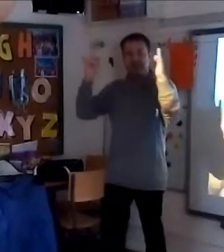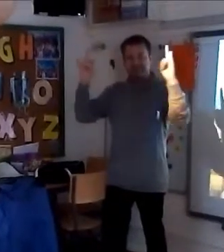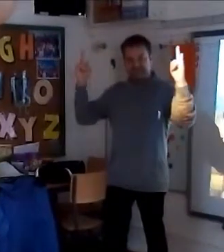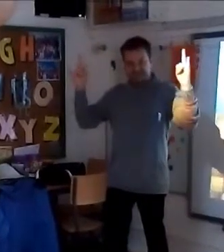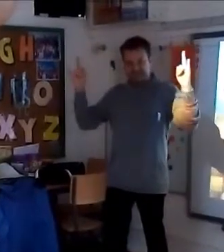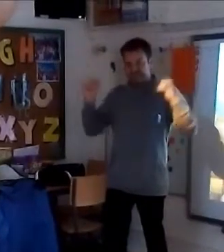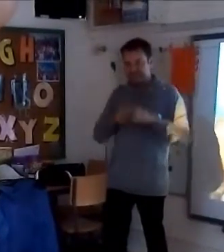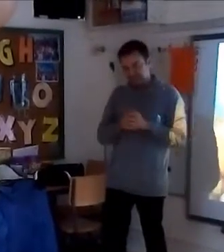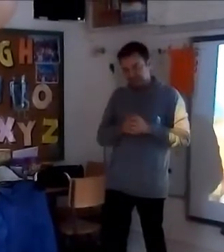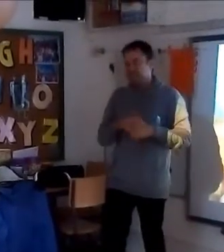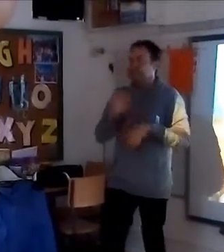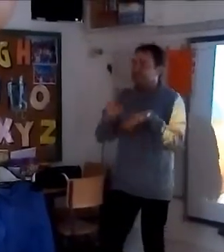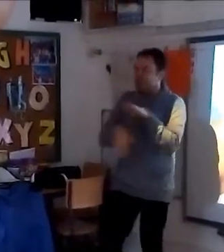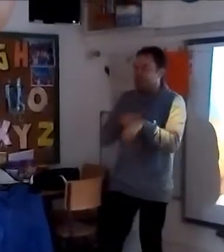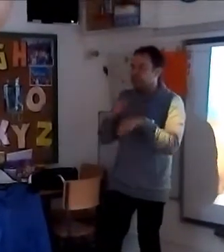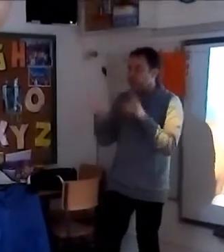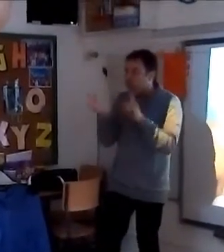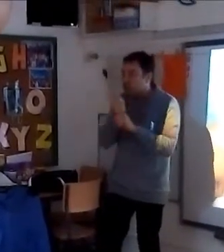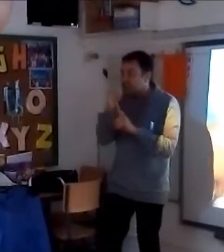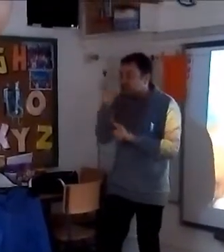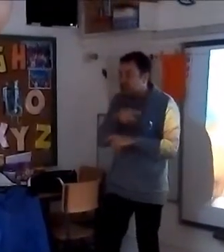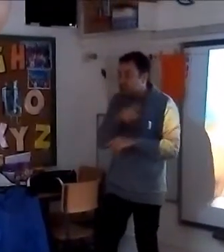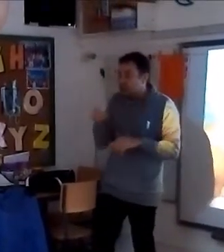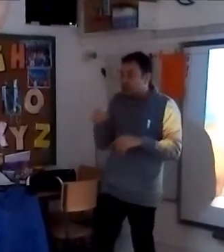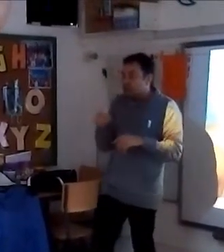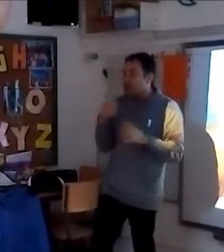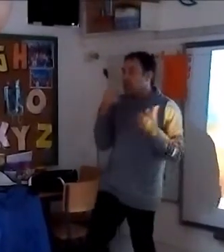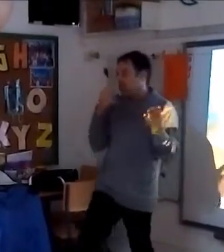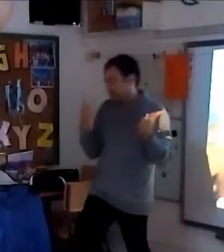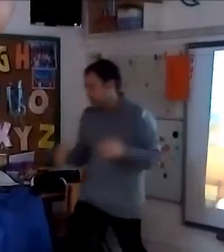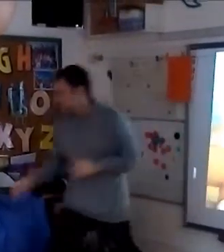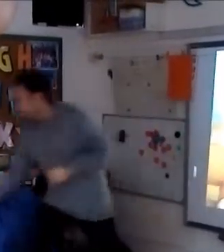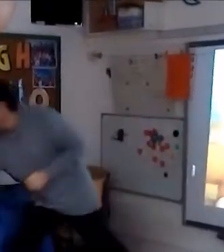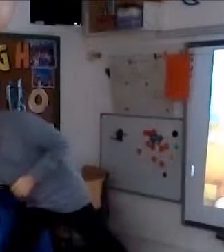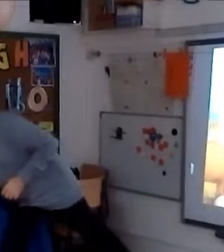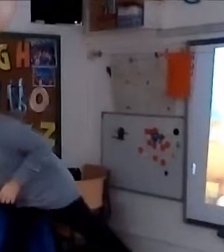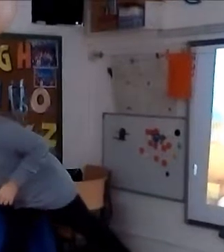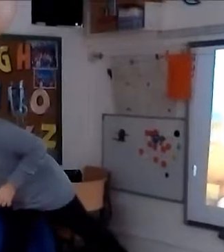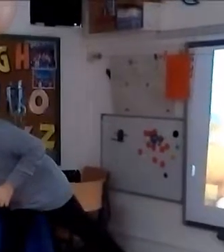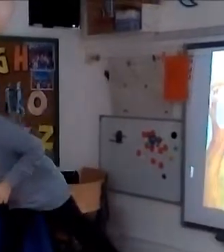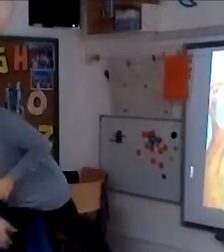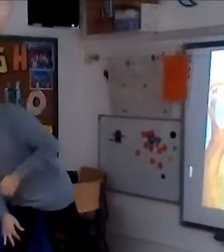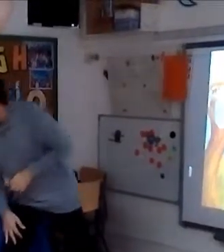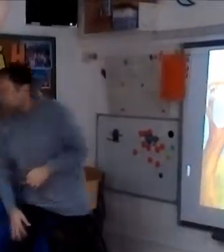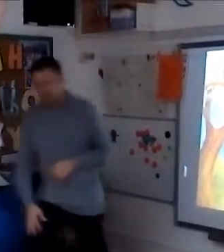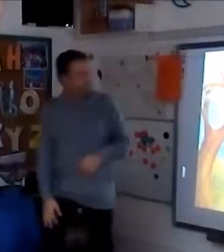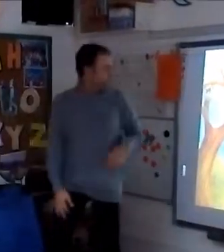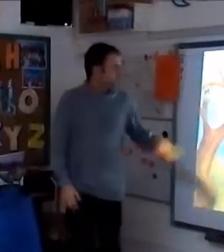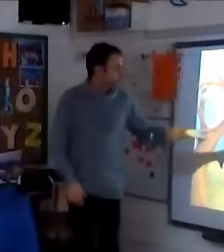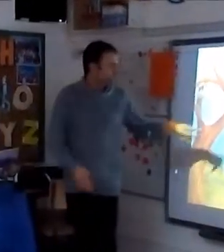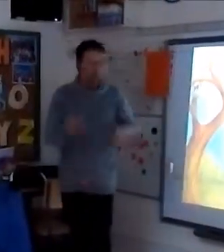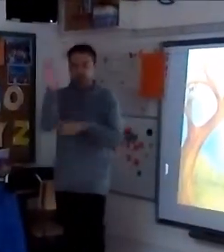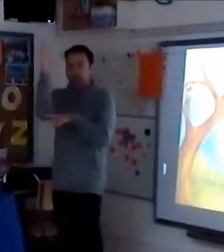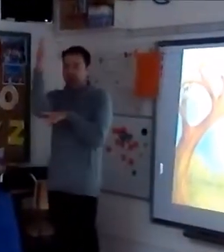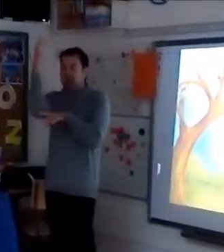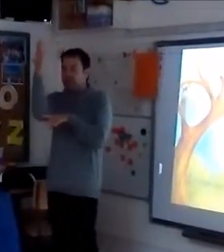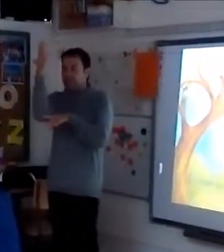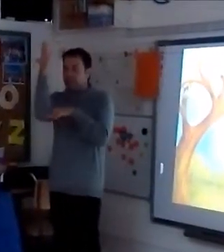al bosque. Voy a ver si busco en el bosque. ¿Creéis que encontró? Vamos a ver. Llego al bosque y en un